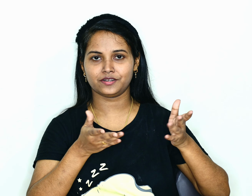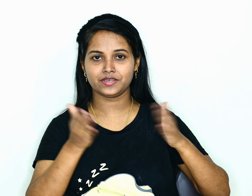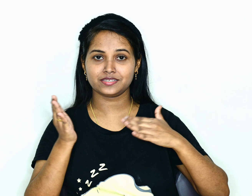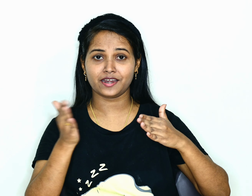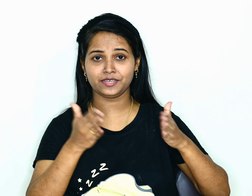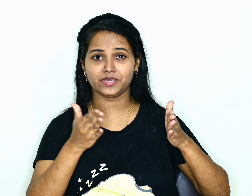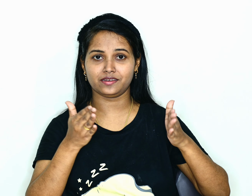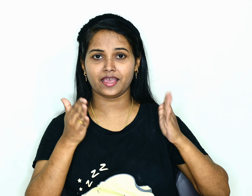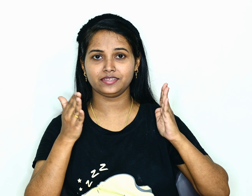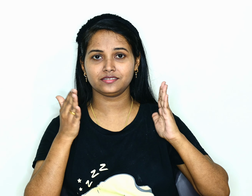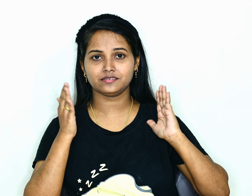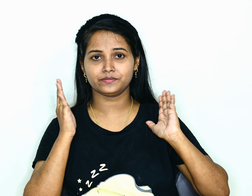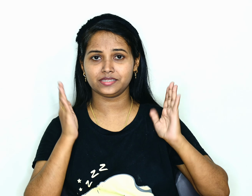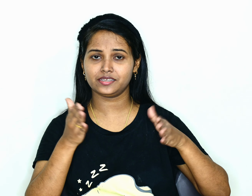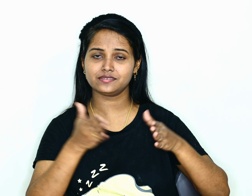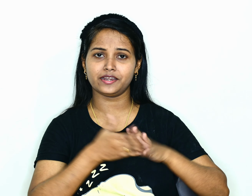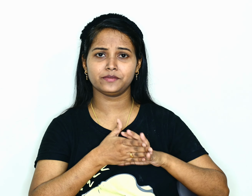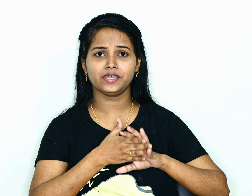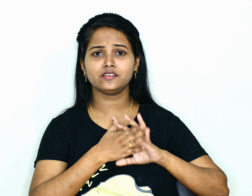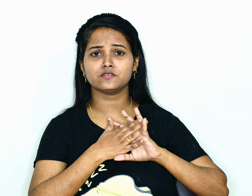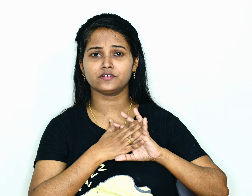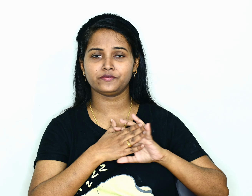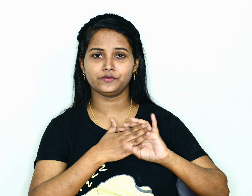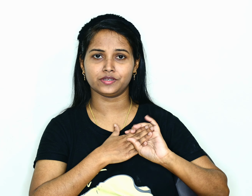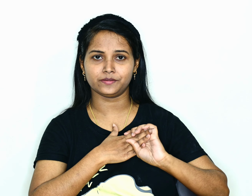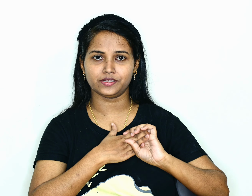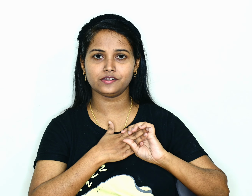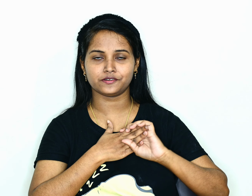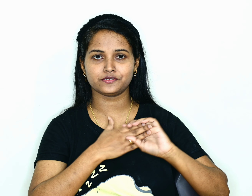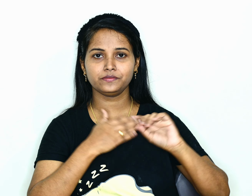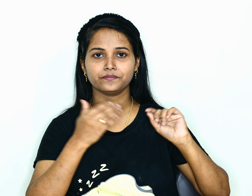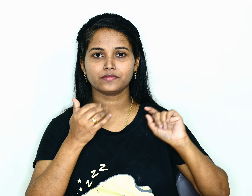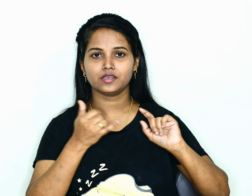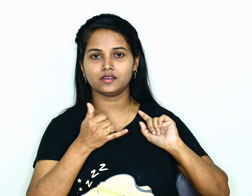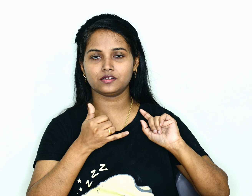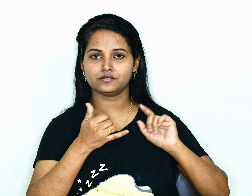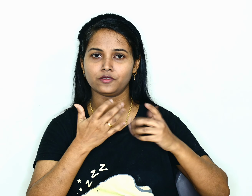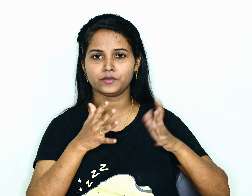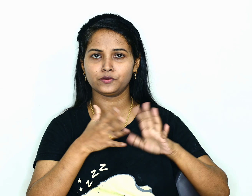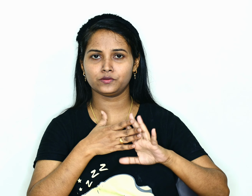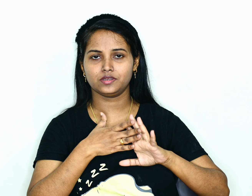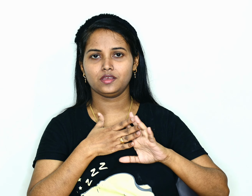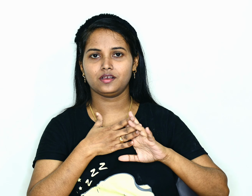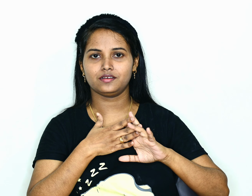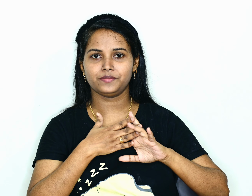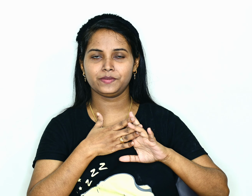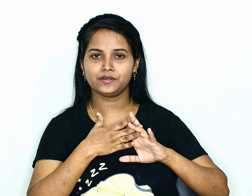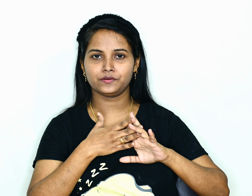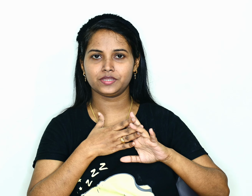सोनोग्राफी स्टार्टिंग में, नाइन्थ मंथ के स्टार्टिंग में एक सोनोग्राफी हुआ था मेरा, अल्ट्रासाउंड, नॉर्मल ग्रोथ, बेबी का ग्रोथ देखने